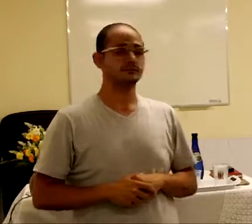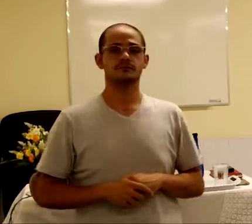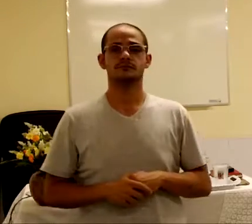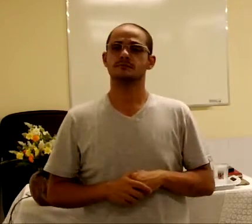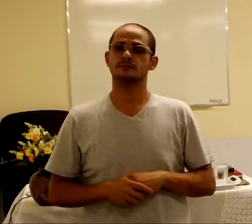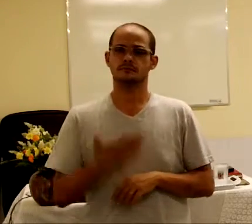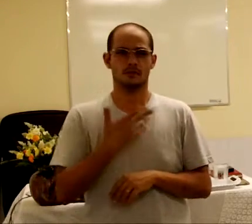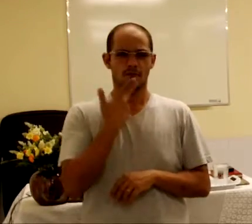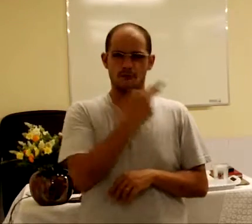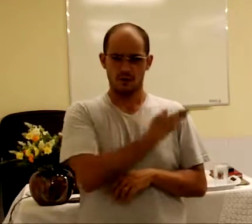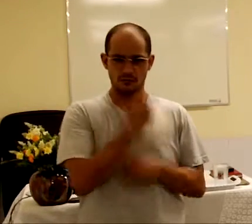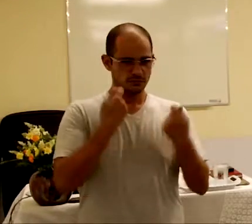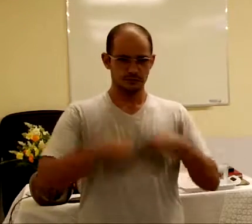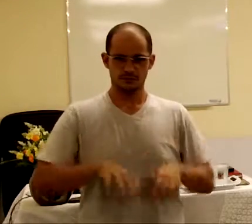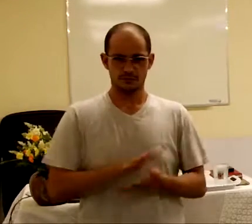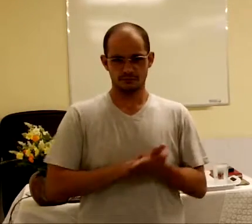Aí não precisa dizer mais nada, né?